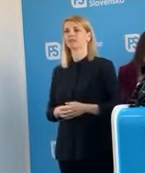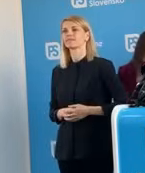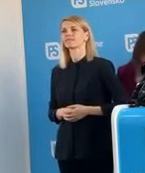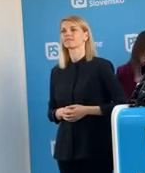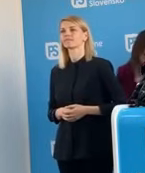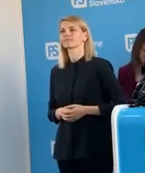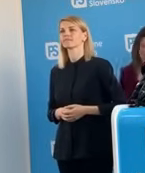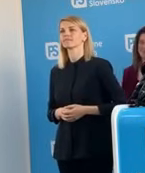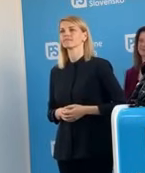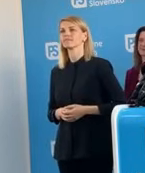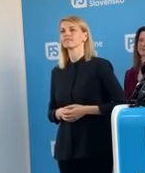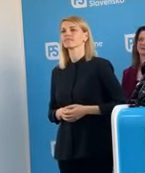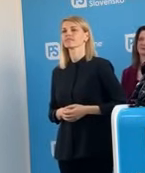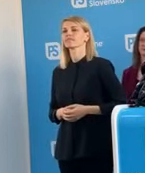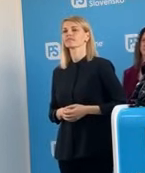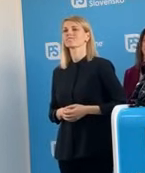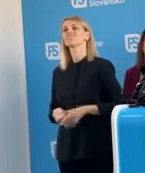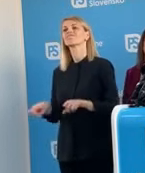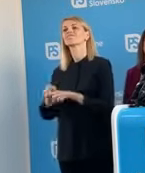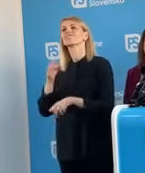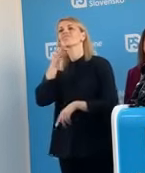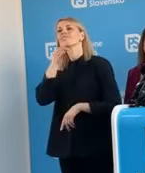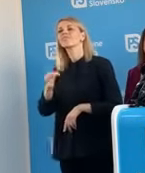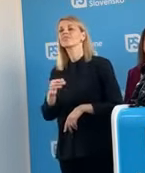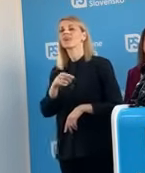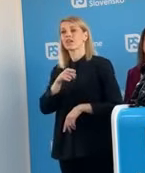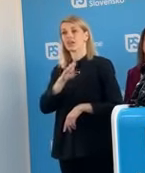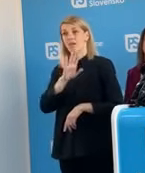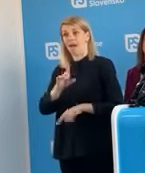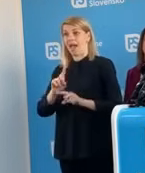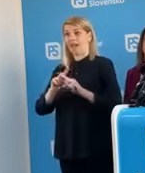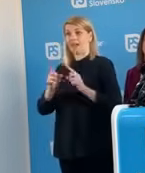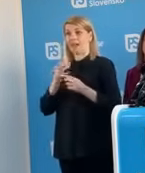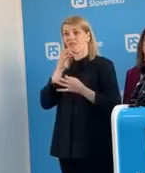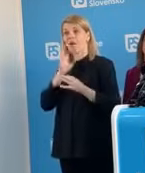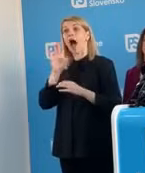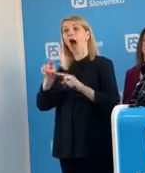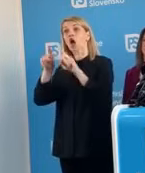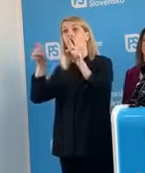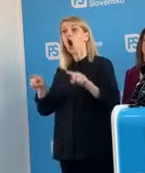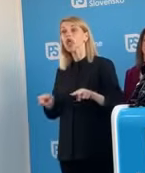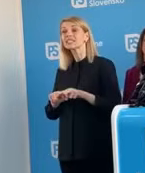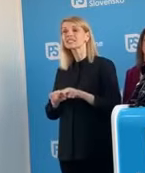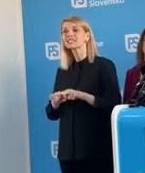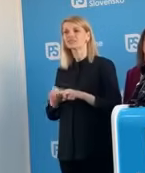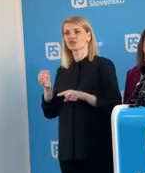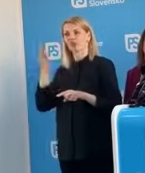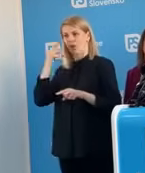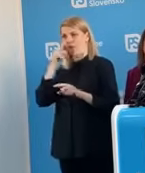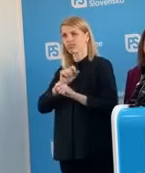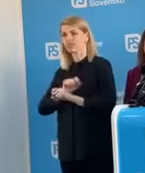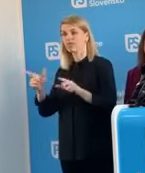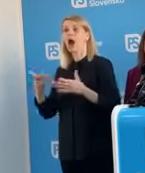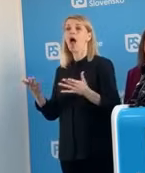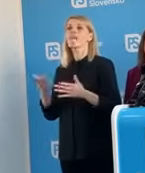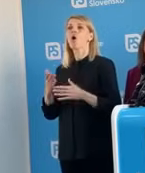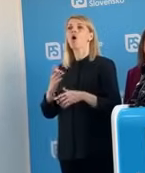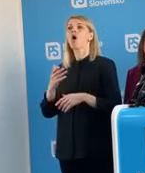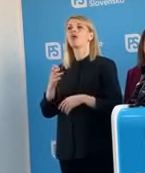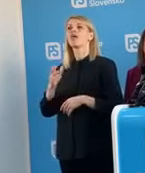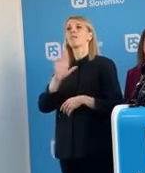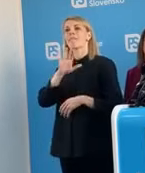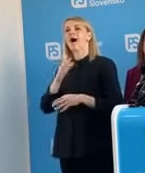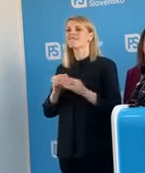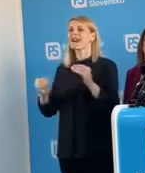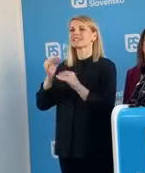A ďalšia otázka možno, že či sa teda opierate o viac, ako máte nejaké iné informácie ako ten list, ktorý bol teraz zverejnený, alebo máte niečo viac o Európskej